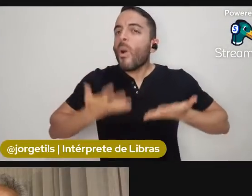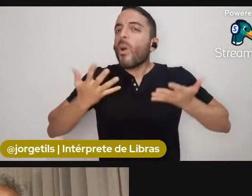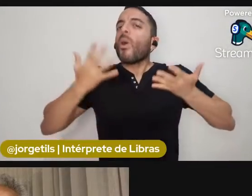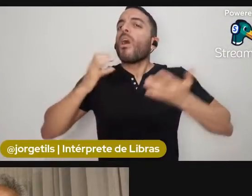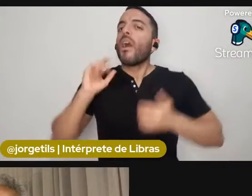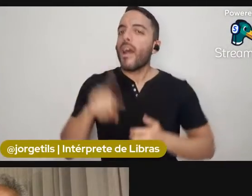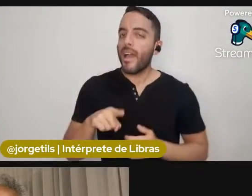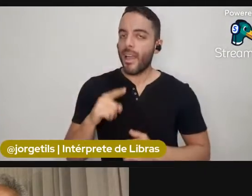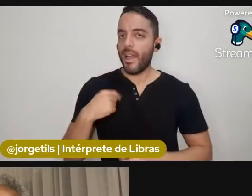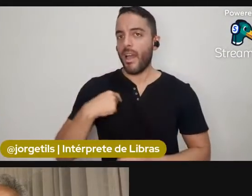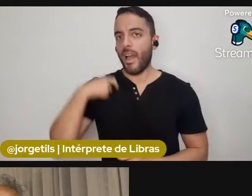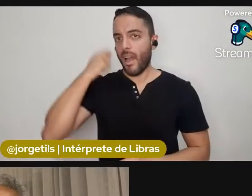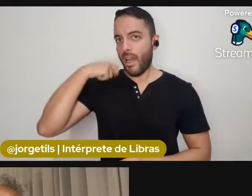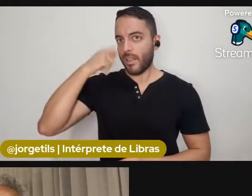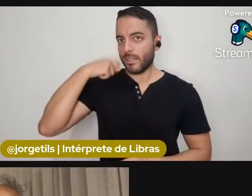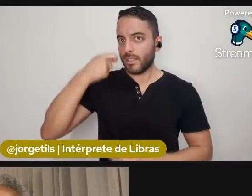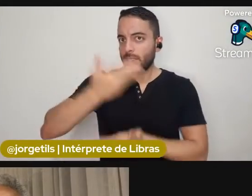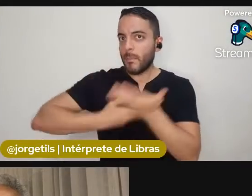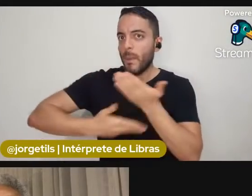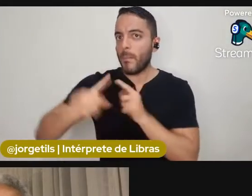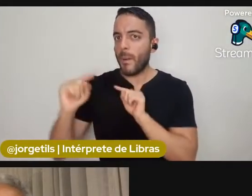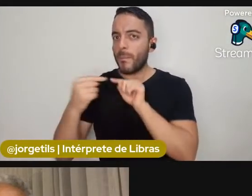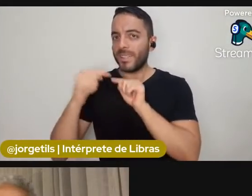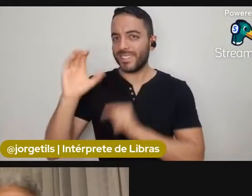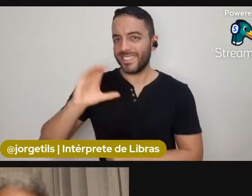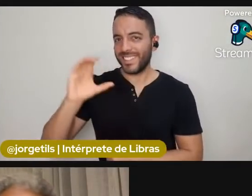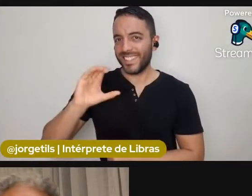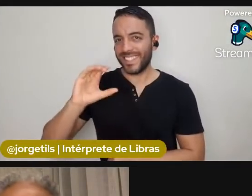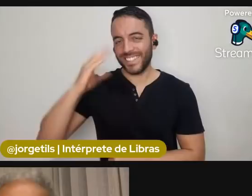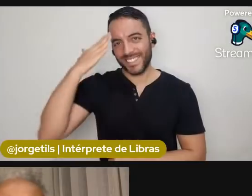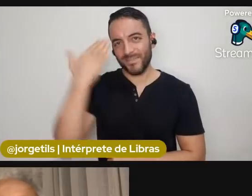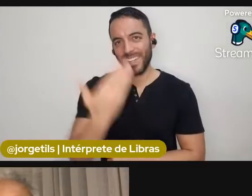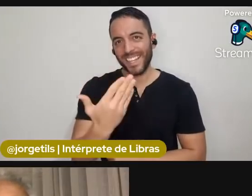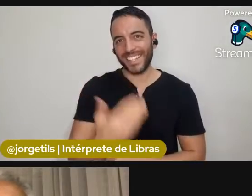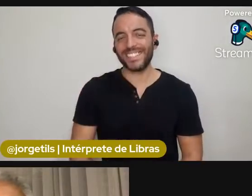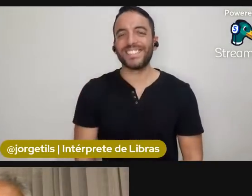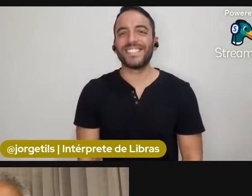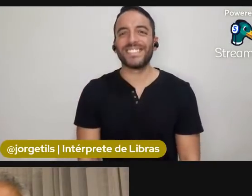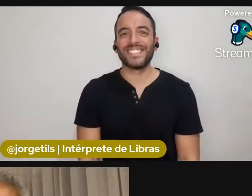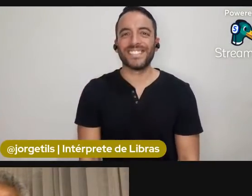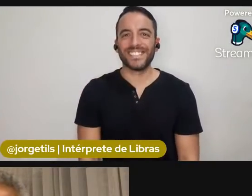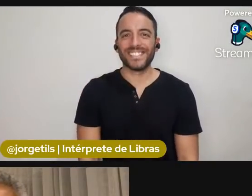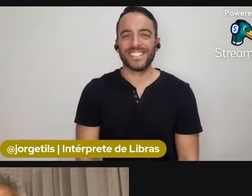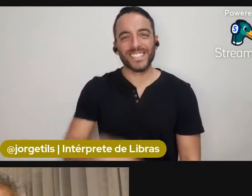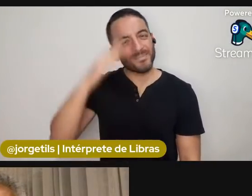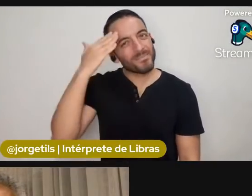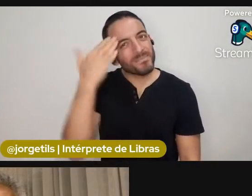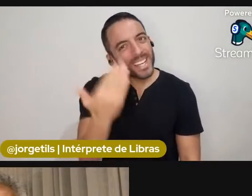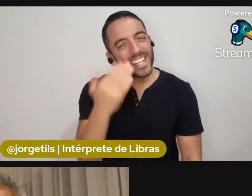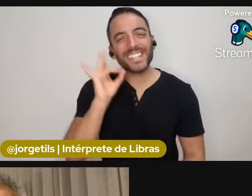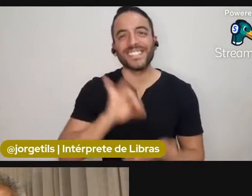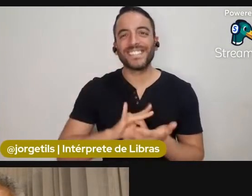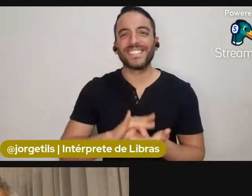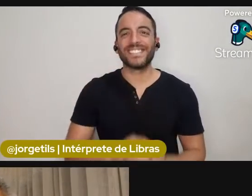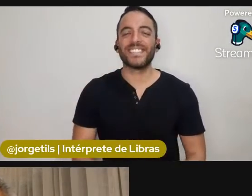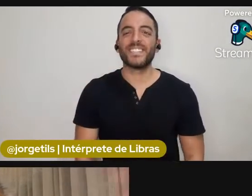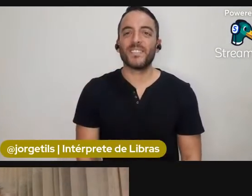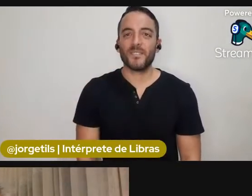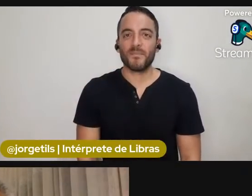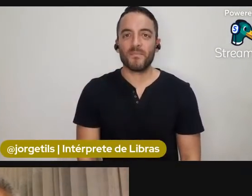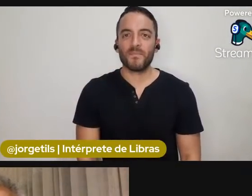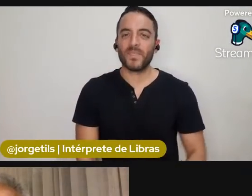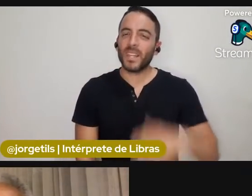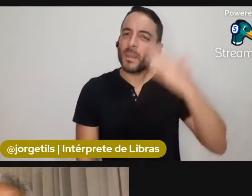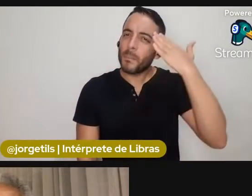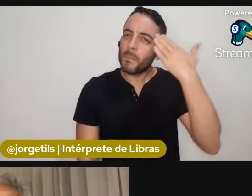fala, que interage com a ciência. Obrigada. Obrigada mesmo. Obrigado, professora Tânia. Obrigado a